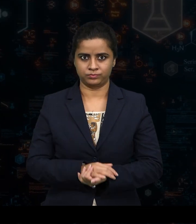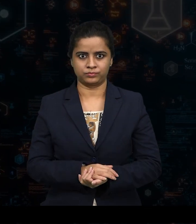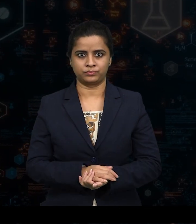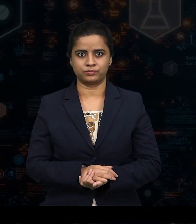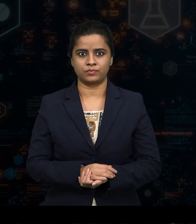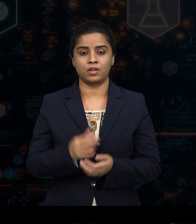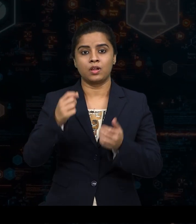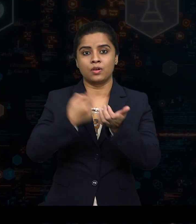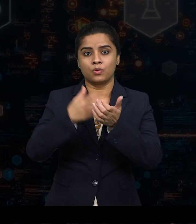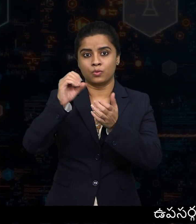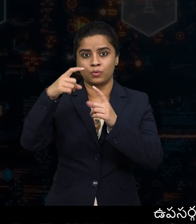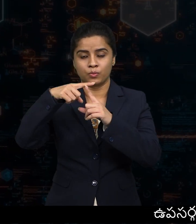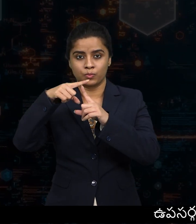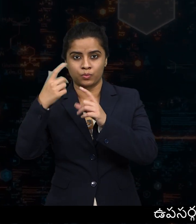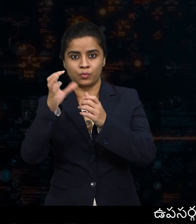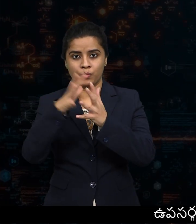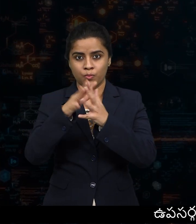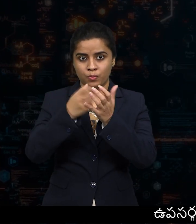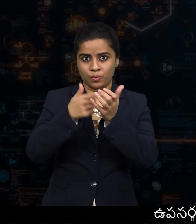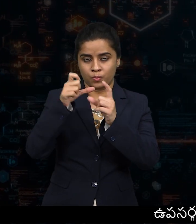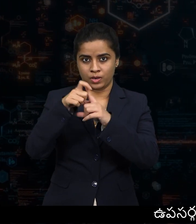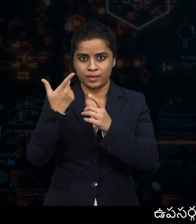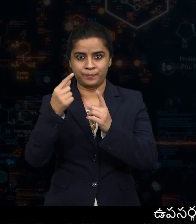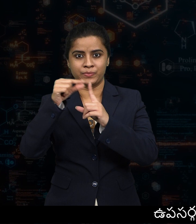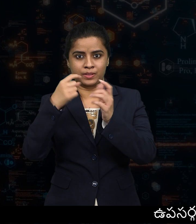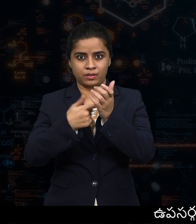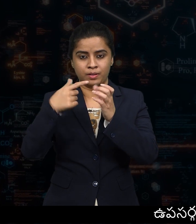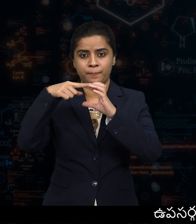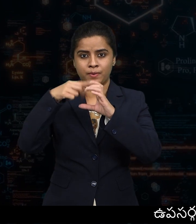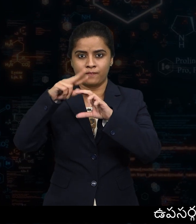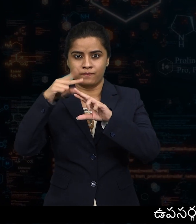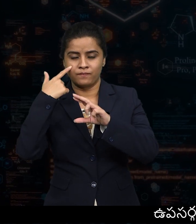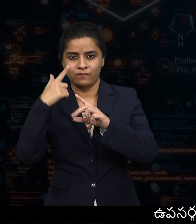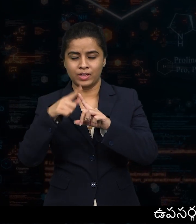మూలపదం, ఉపసర్గ మరియు ప్రత్యయం.